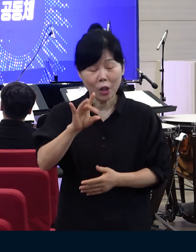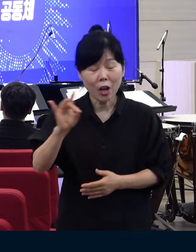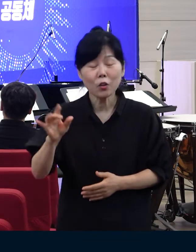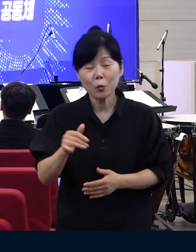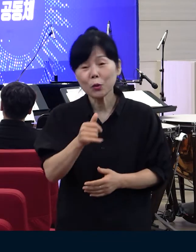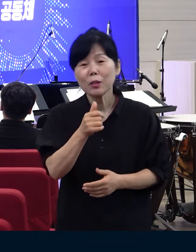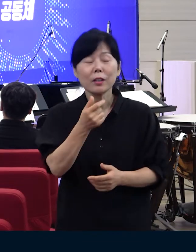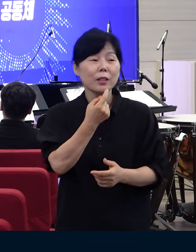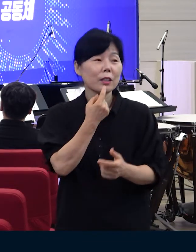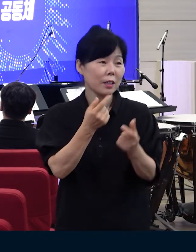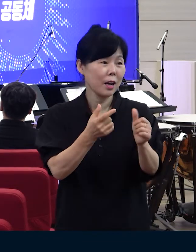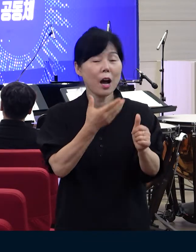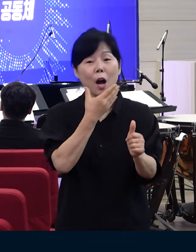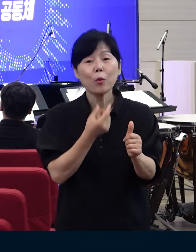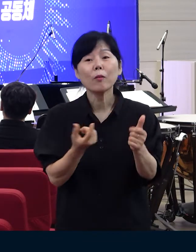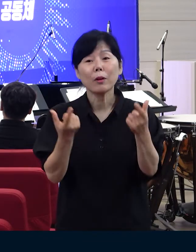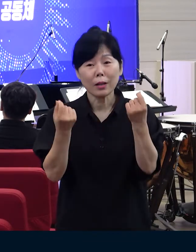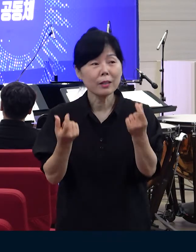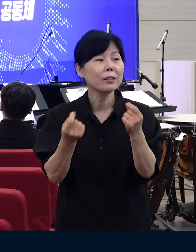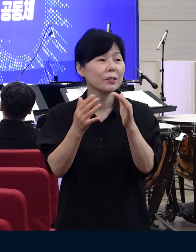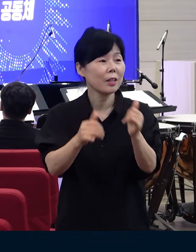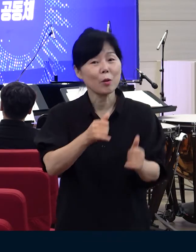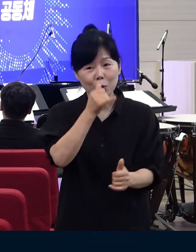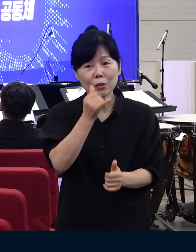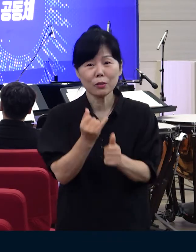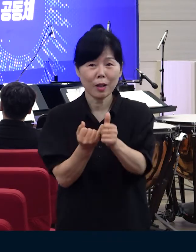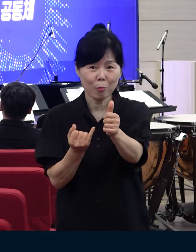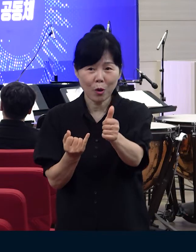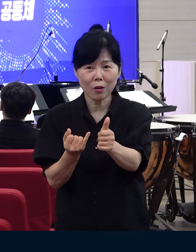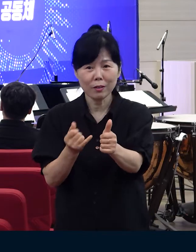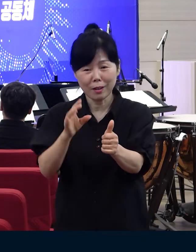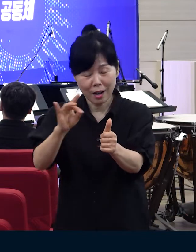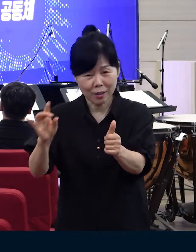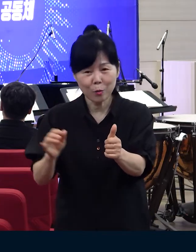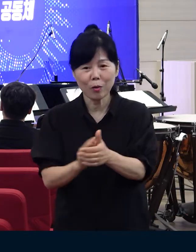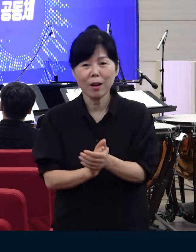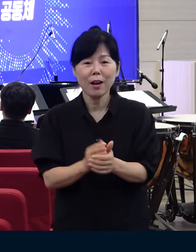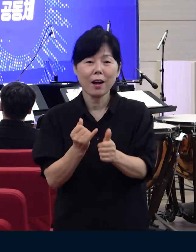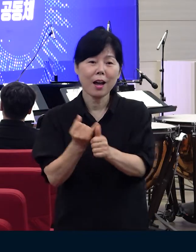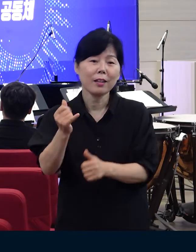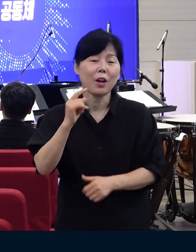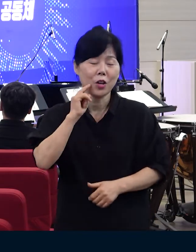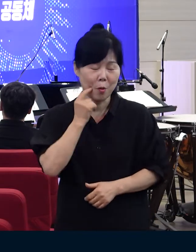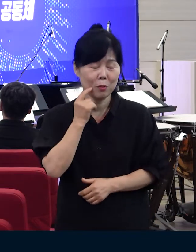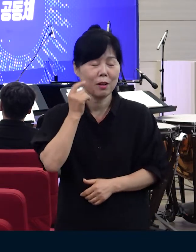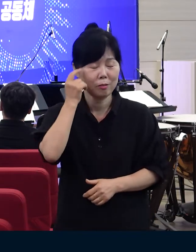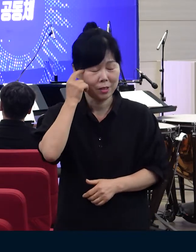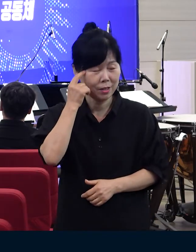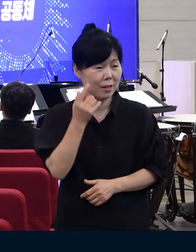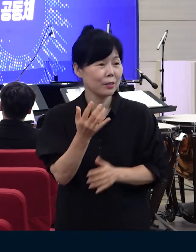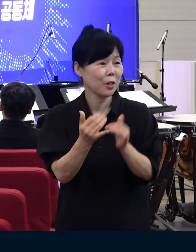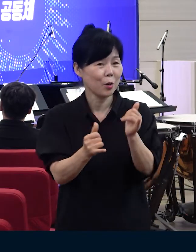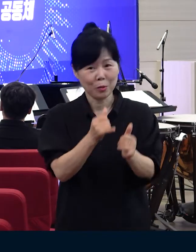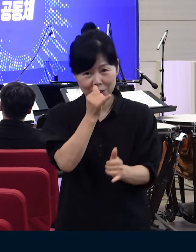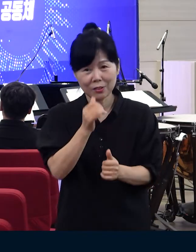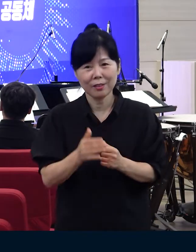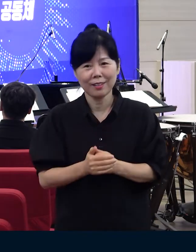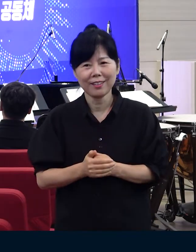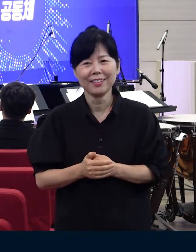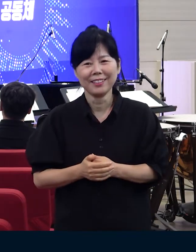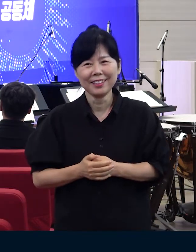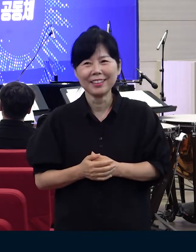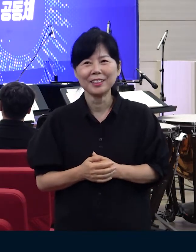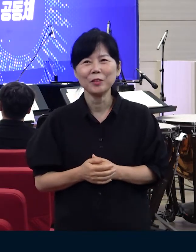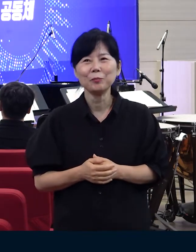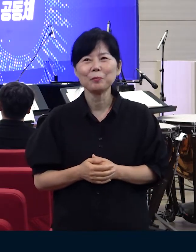있어요. 특히 남편들 중에서 객관성을 상실한 채로 그렇게 생각하는 사람들이 있어요. 자기 아내가 정말 예쁘다